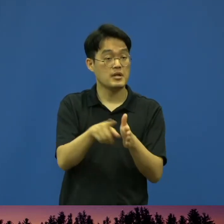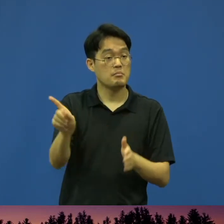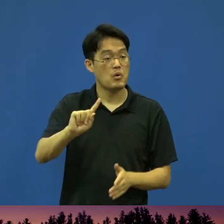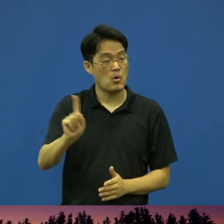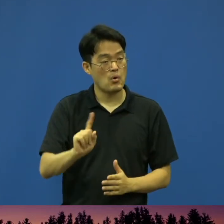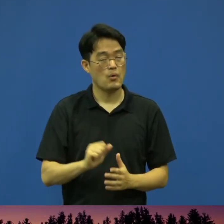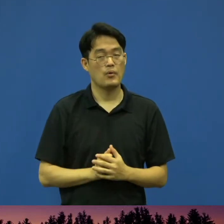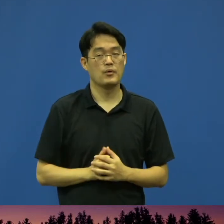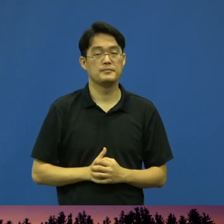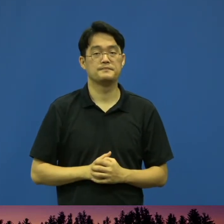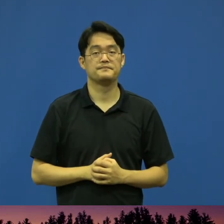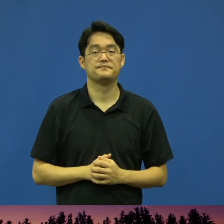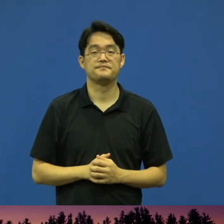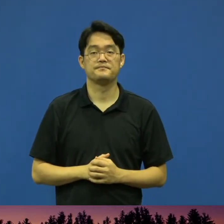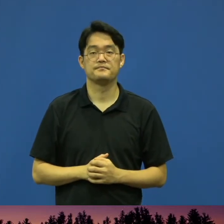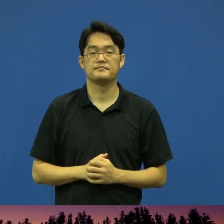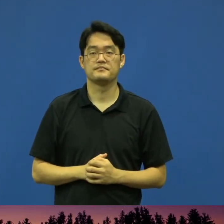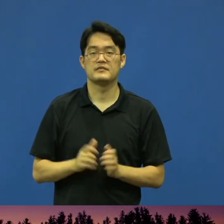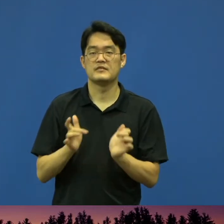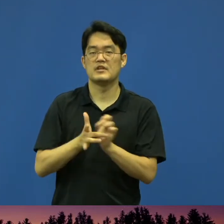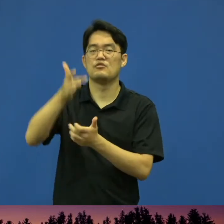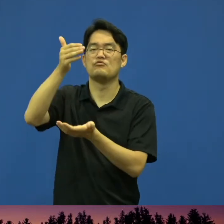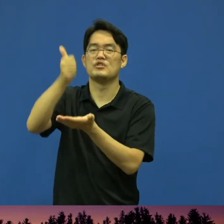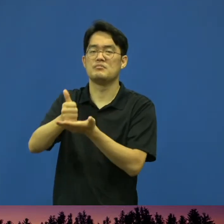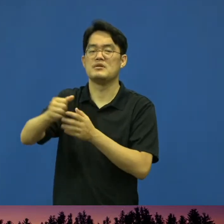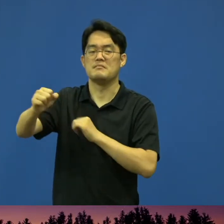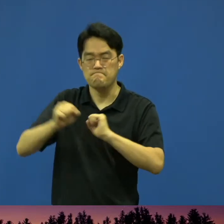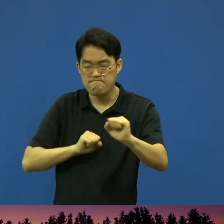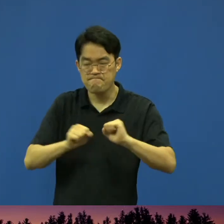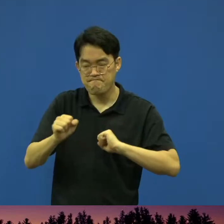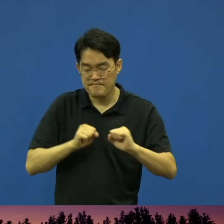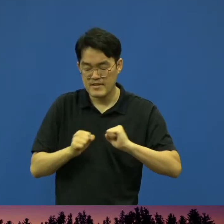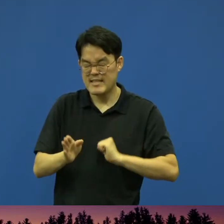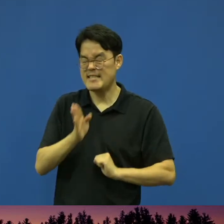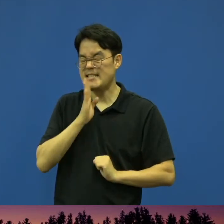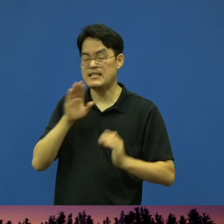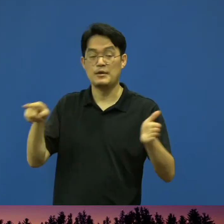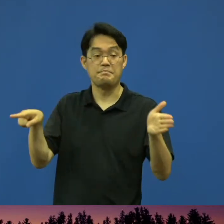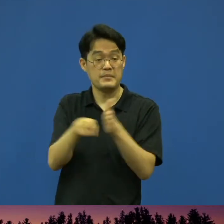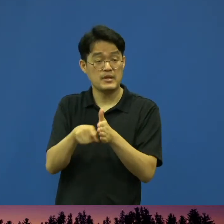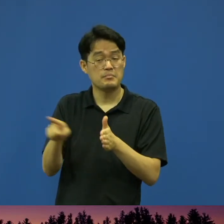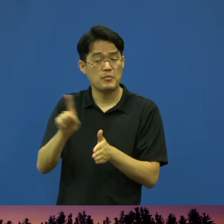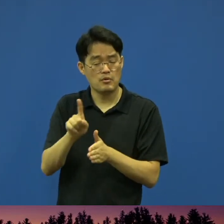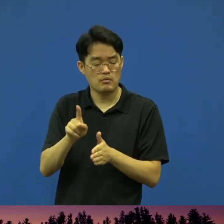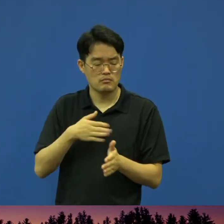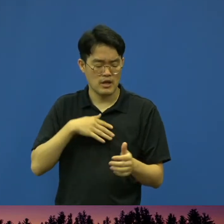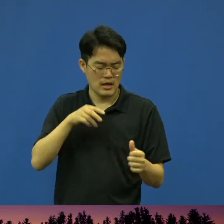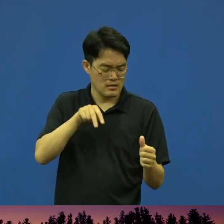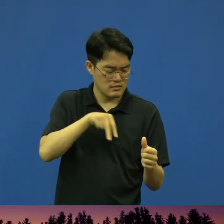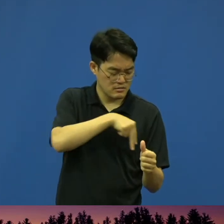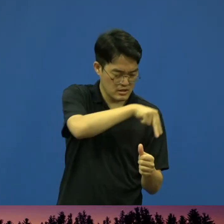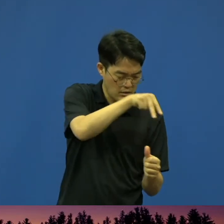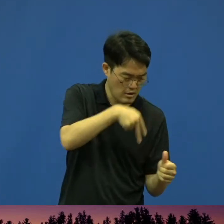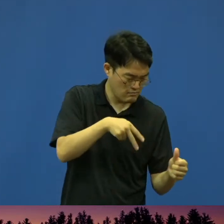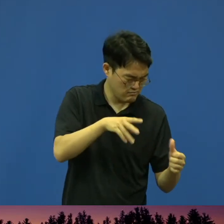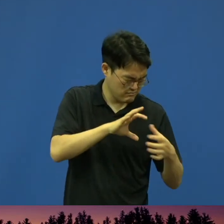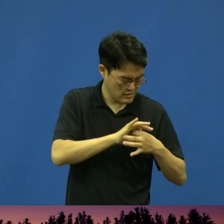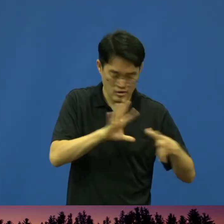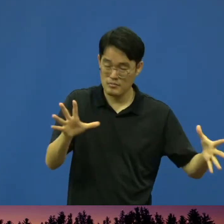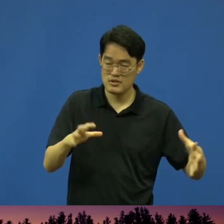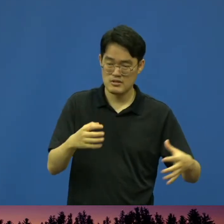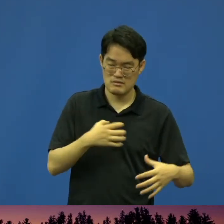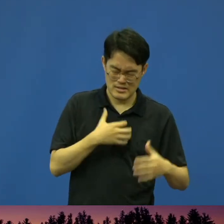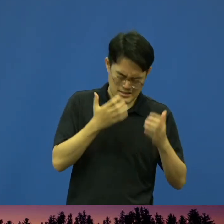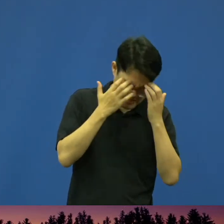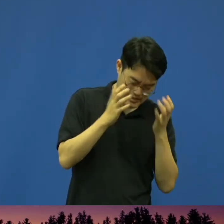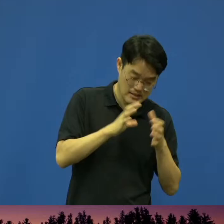무엇입니까? 예수님이 반응하시는 진짜 믿음은 상황을 바라보는 것이 아니라 어떤 상황에서도